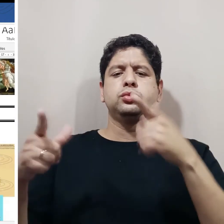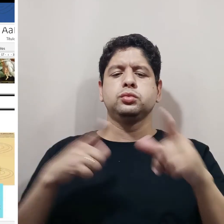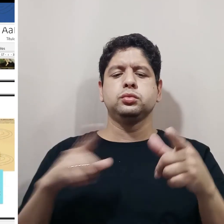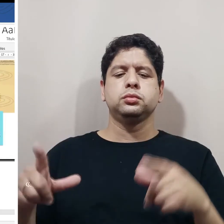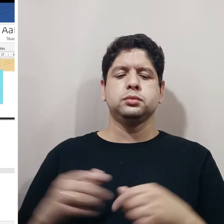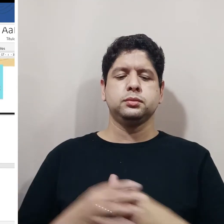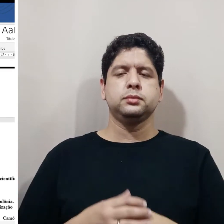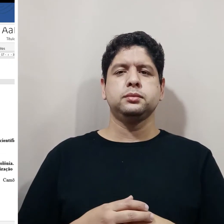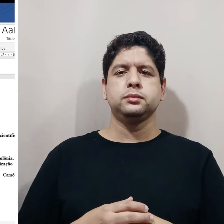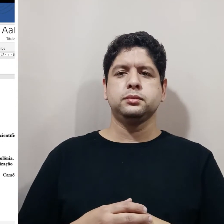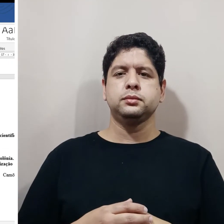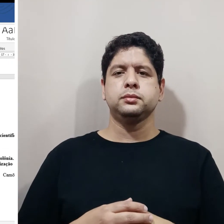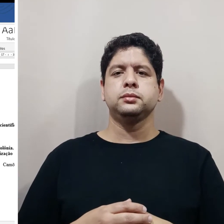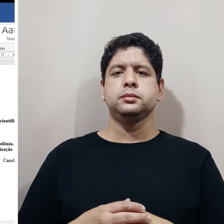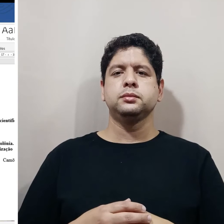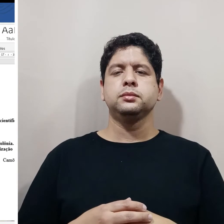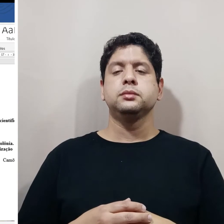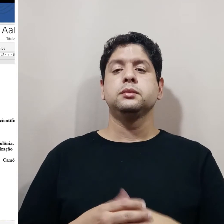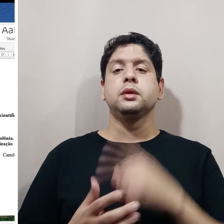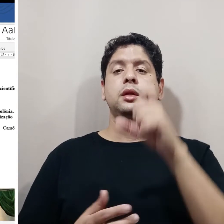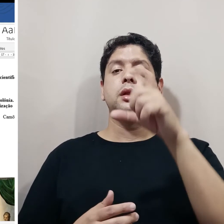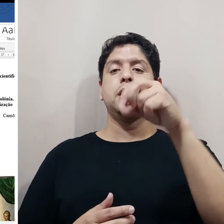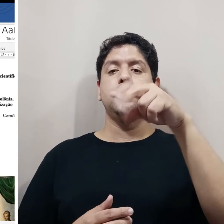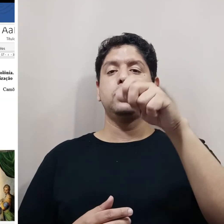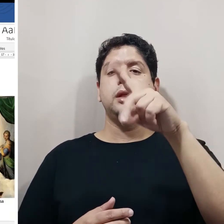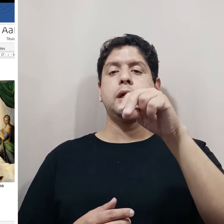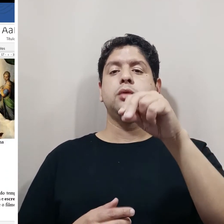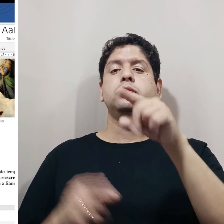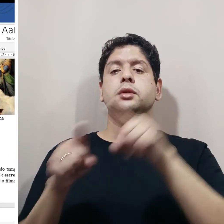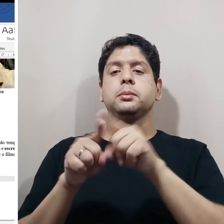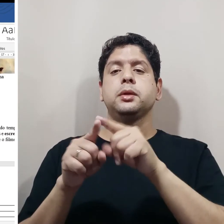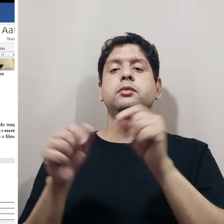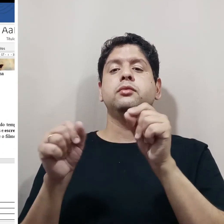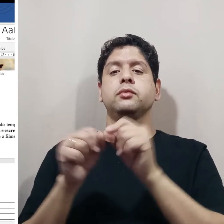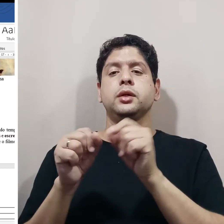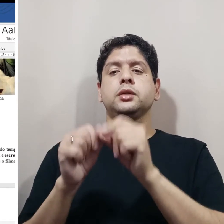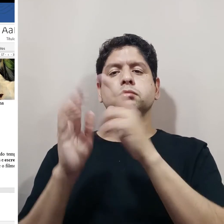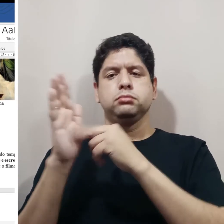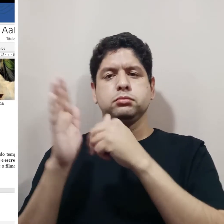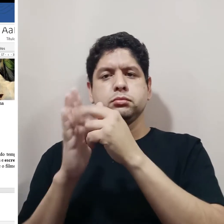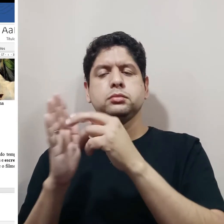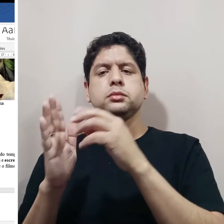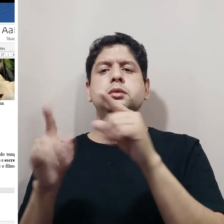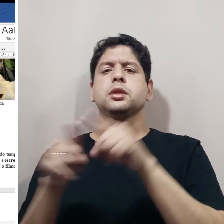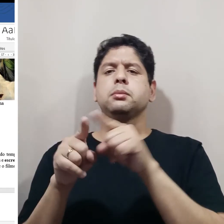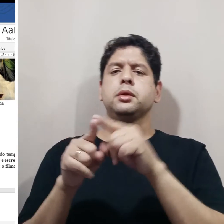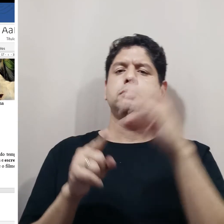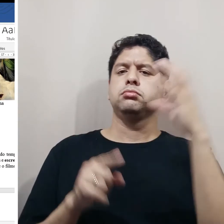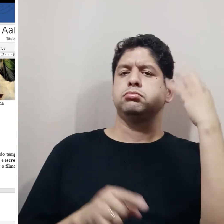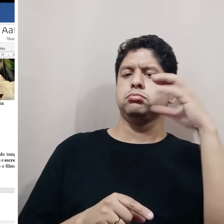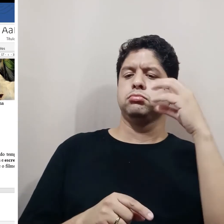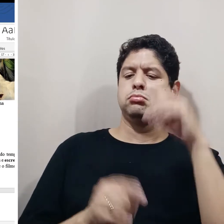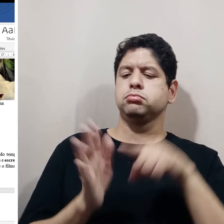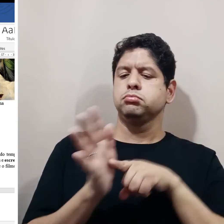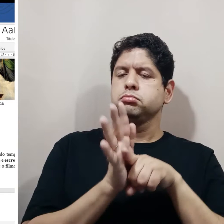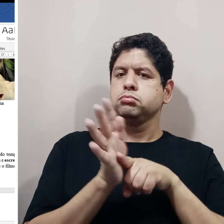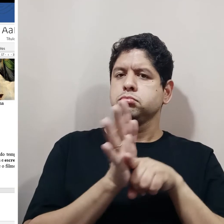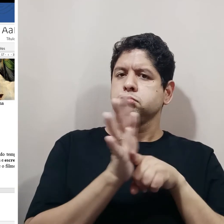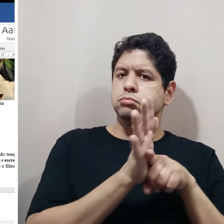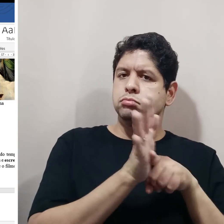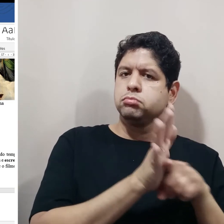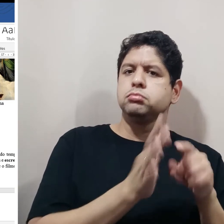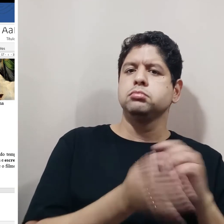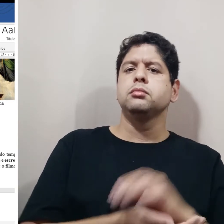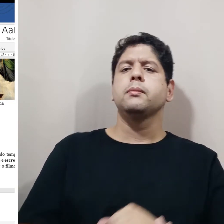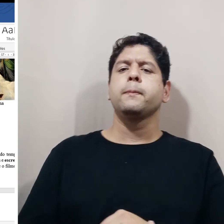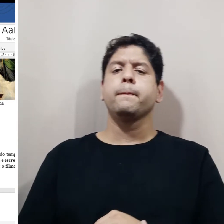pintura muito famosa, né, do Leonardo da Vinci, e muitas outras, tá? Leonardo se destacou